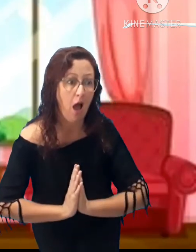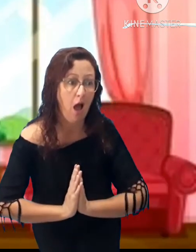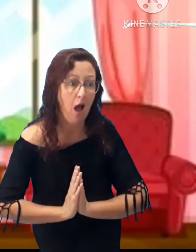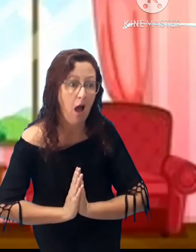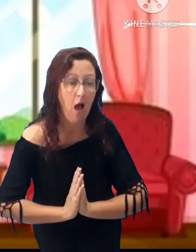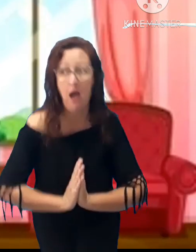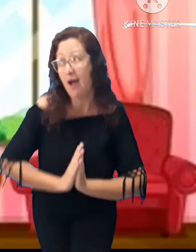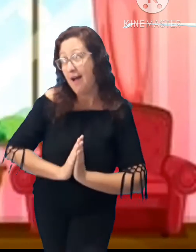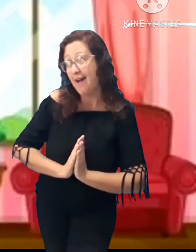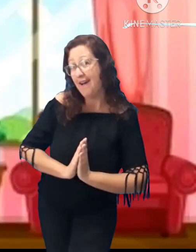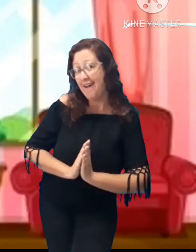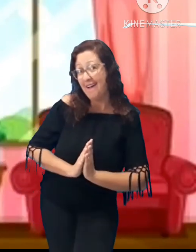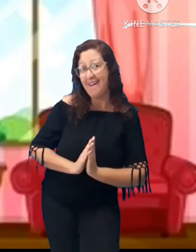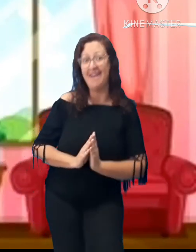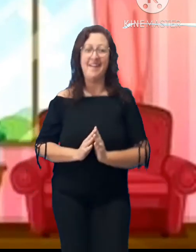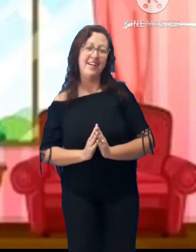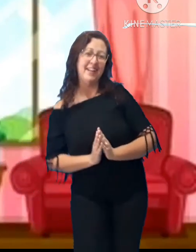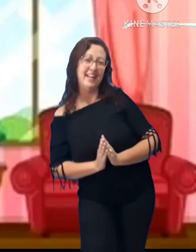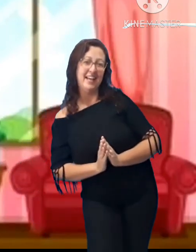Não!